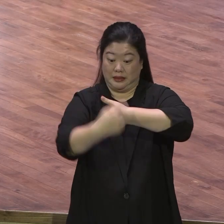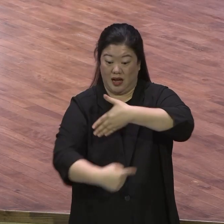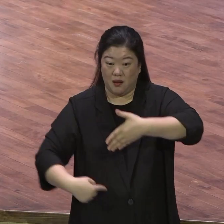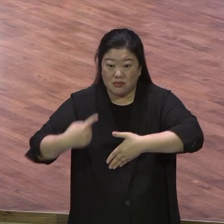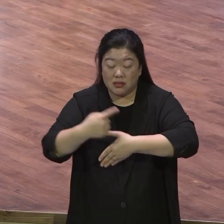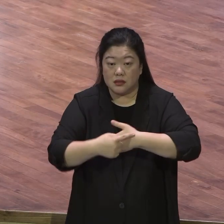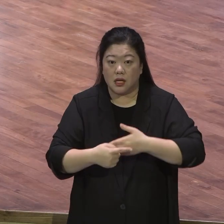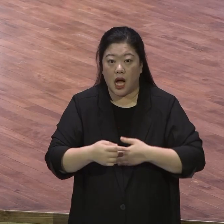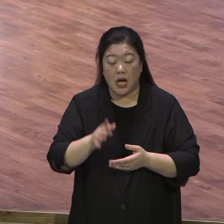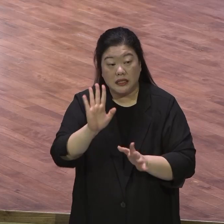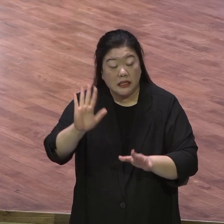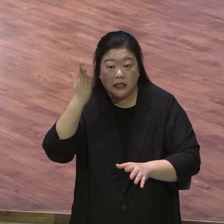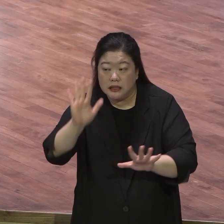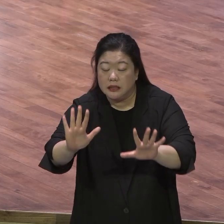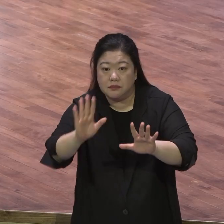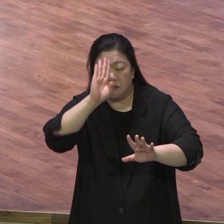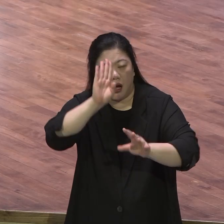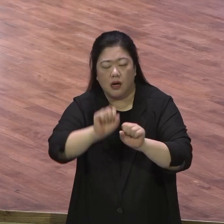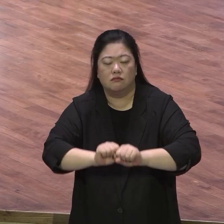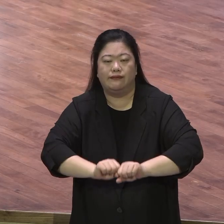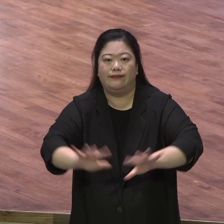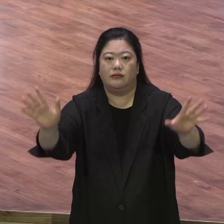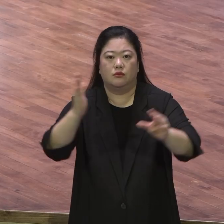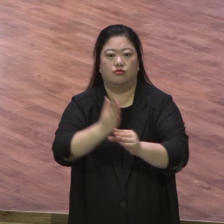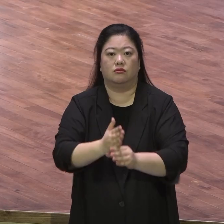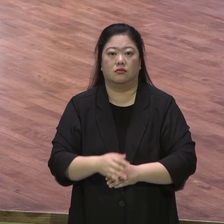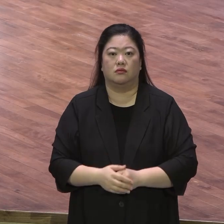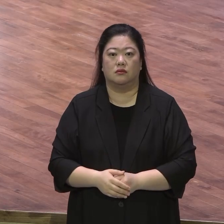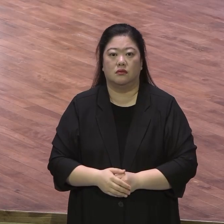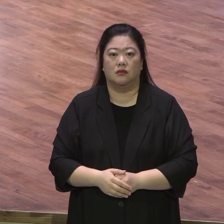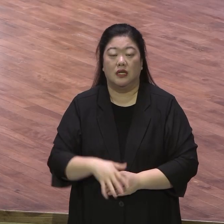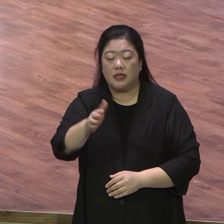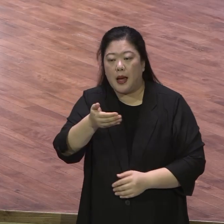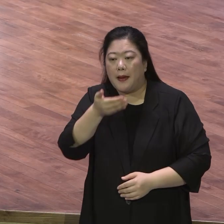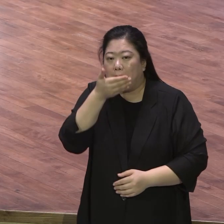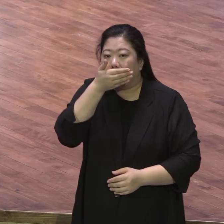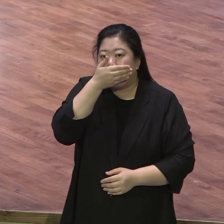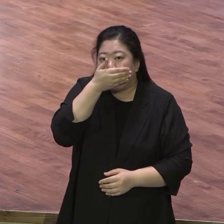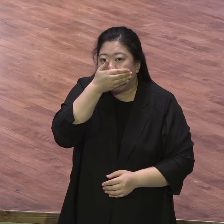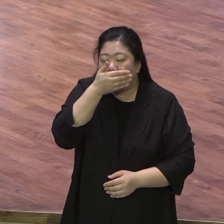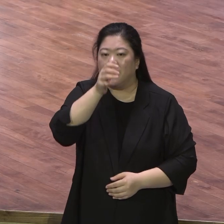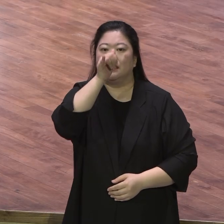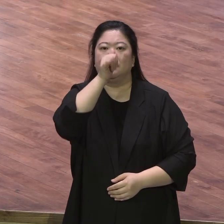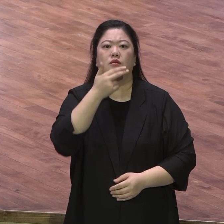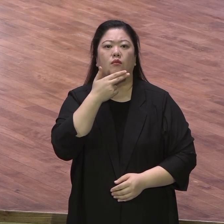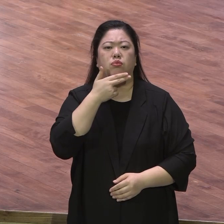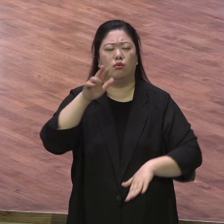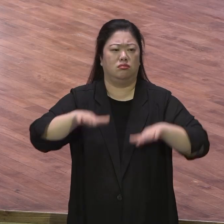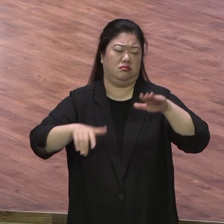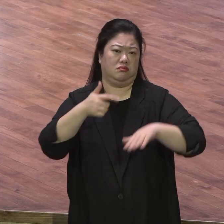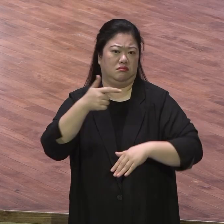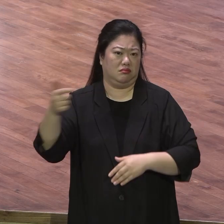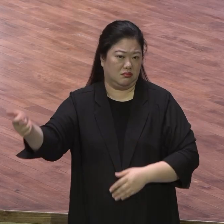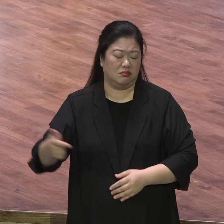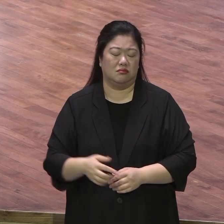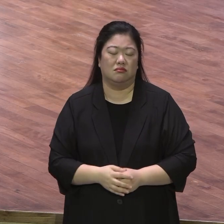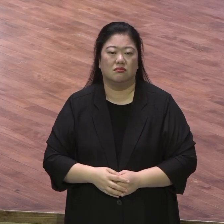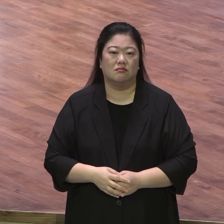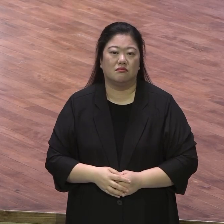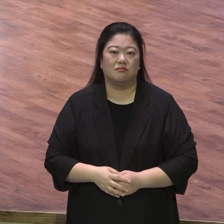몰랐어요 그만큼 마스크를 쓰는 것과 안 쓰는 것의 차이가 크지요 큽니다